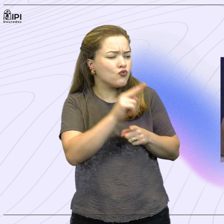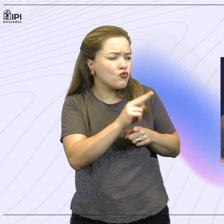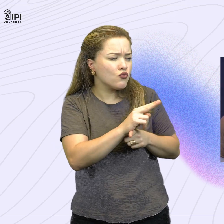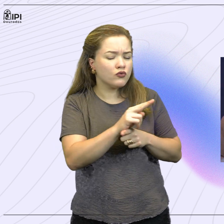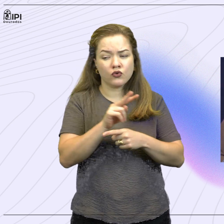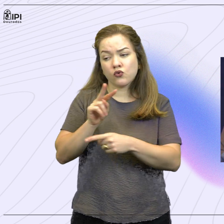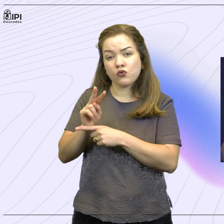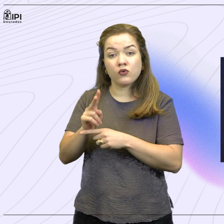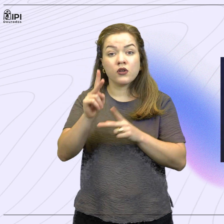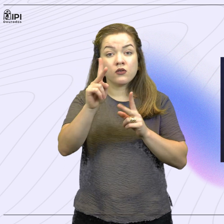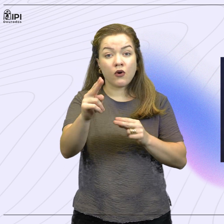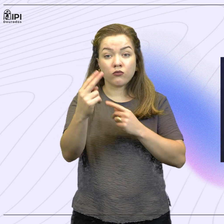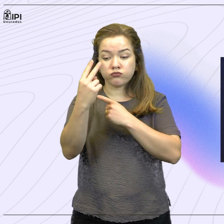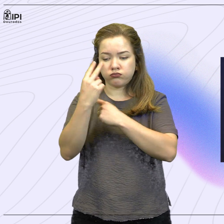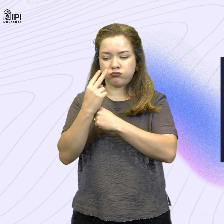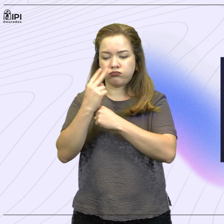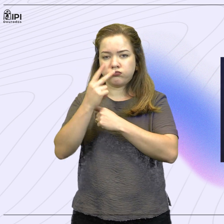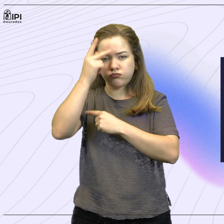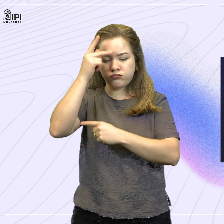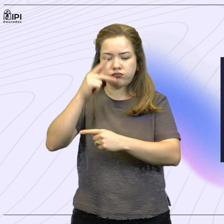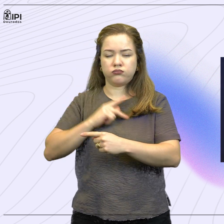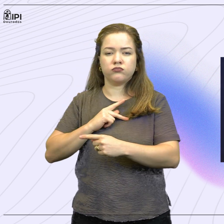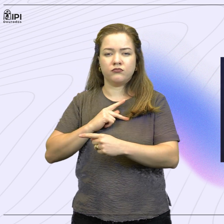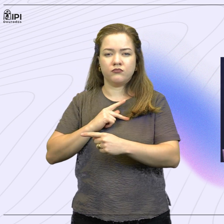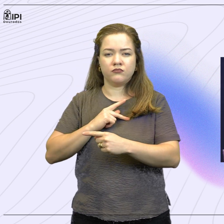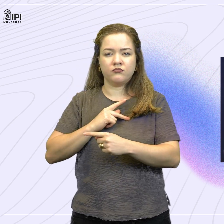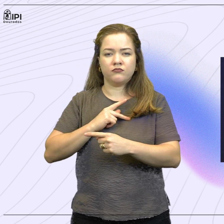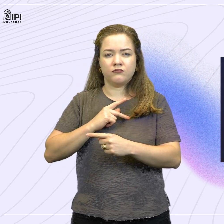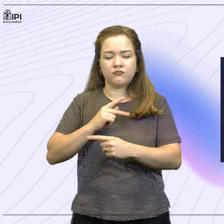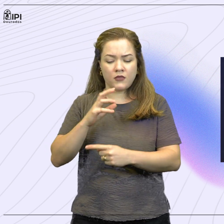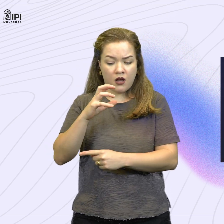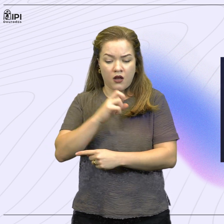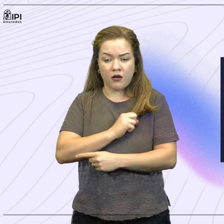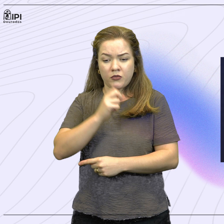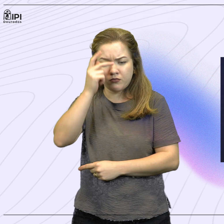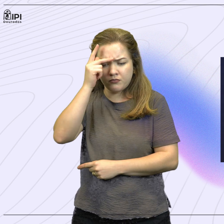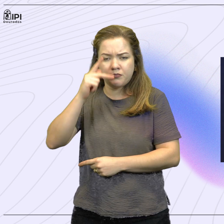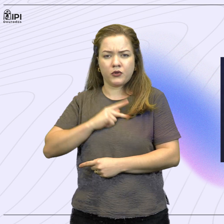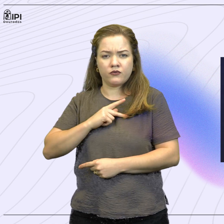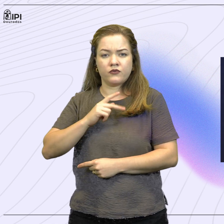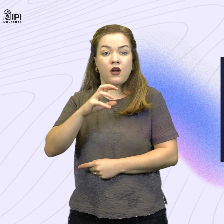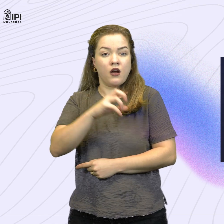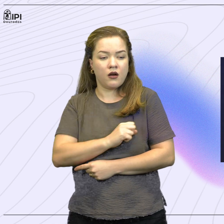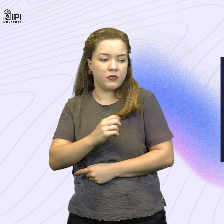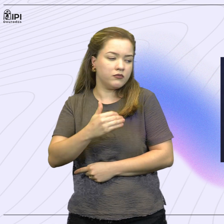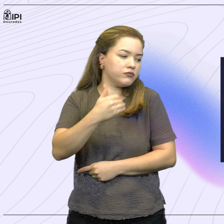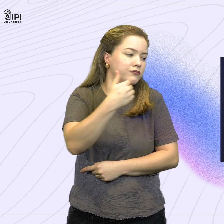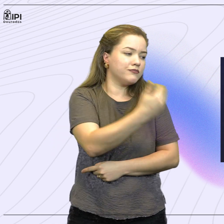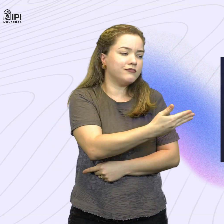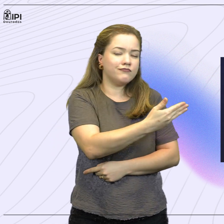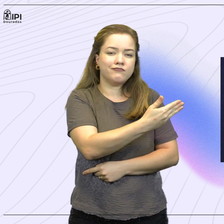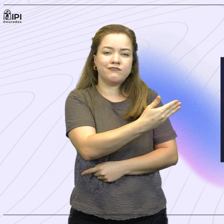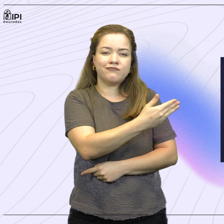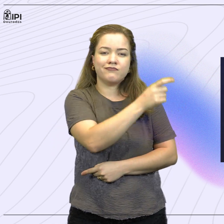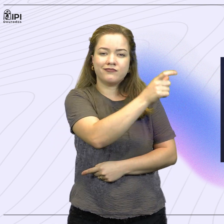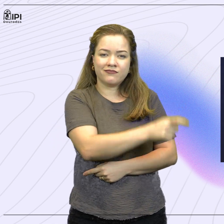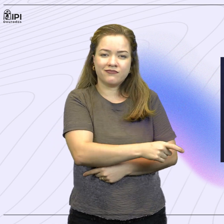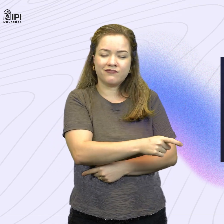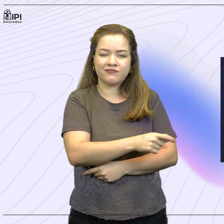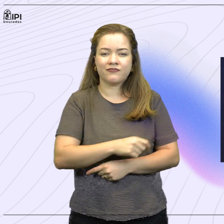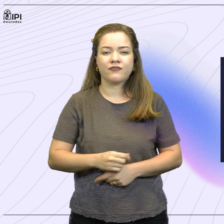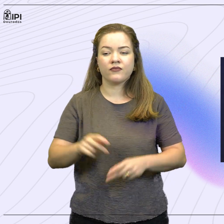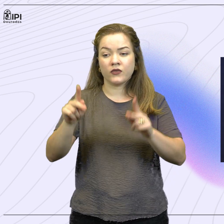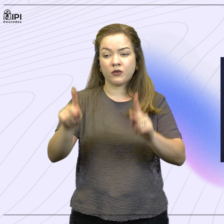ti mesmo. Ame o seu próximo como você ama a si mesmo. Um povo servidor, um povo que serve, é